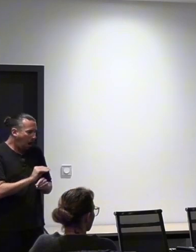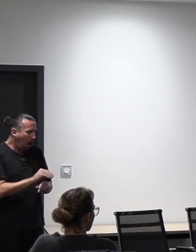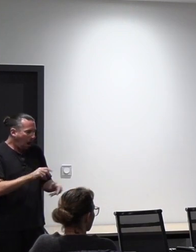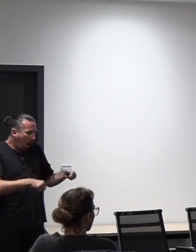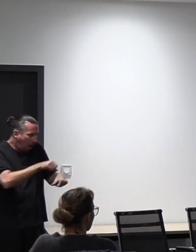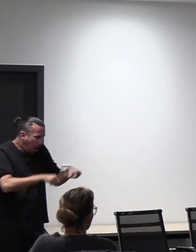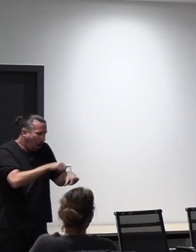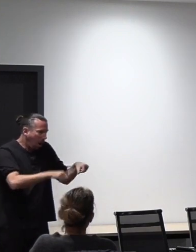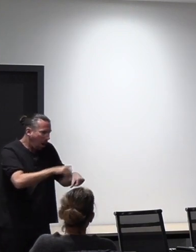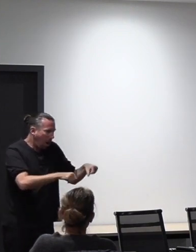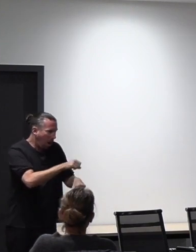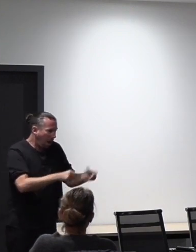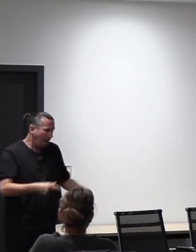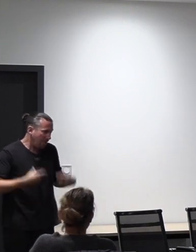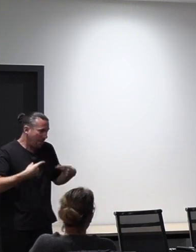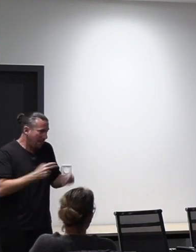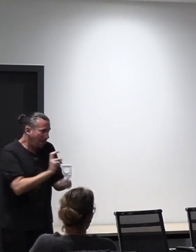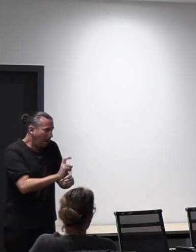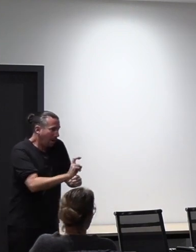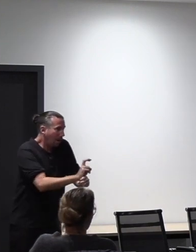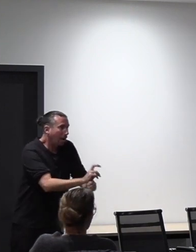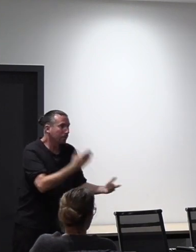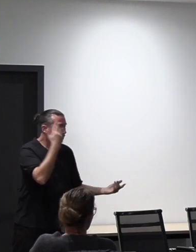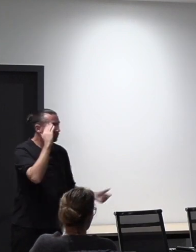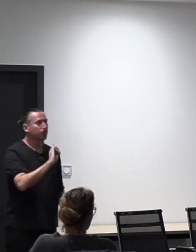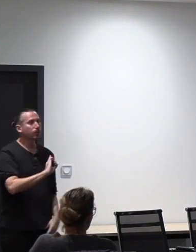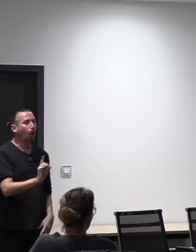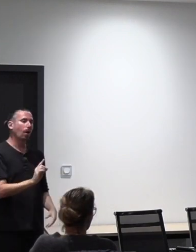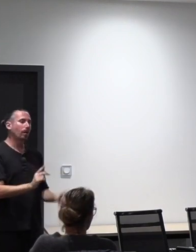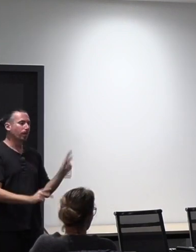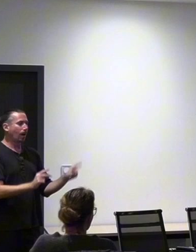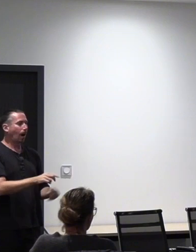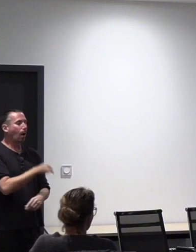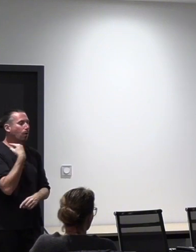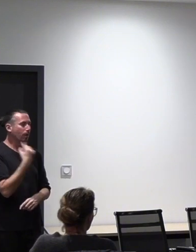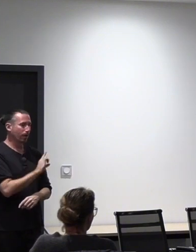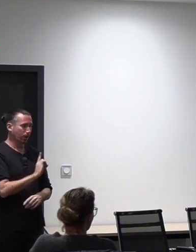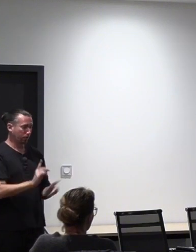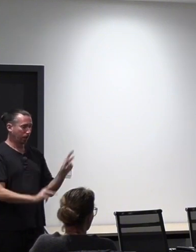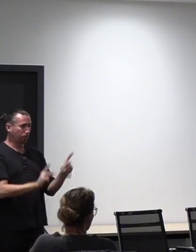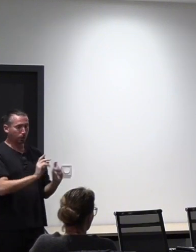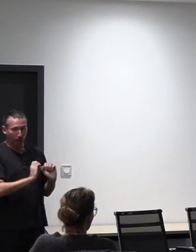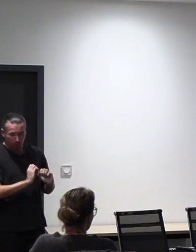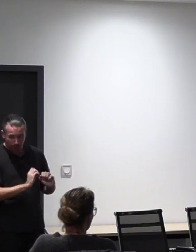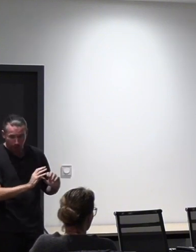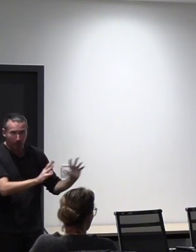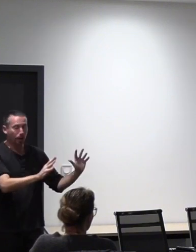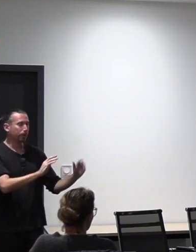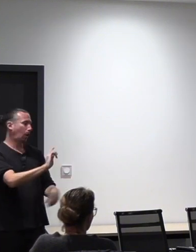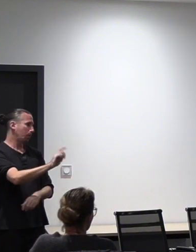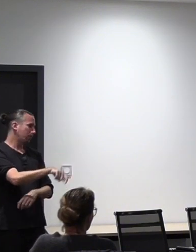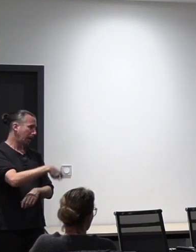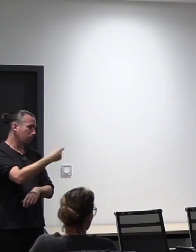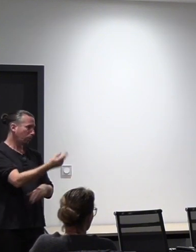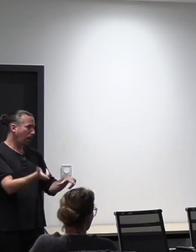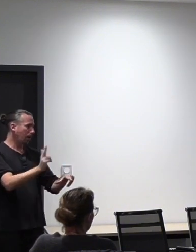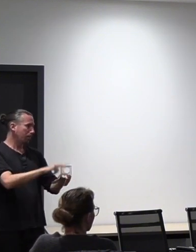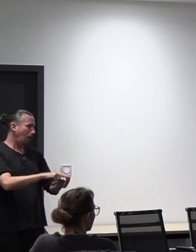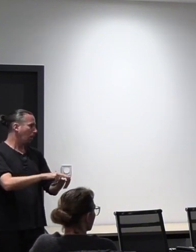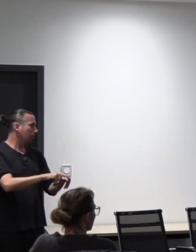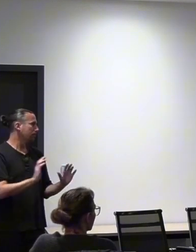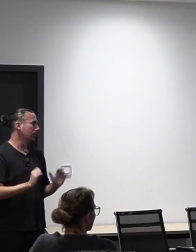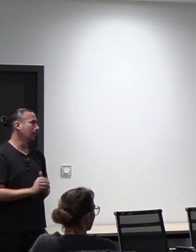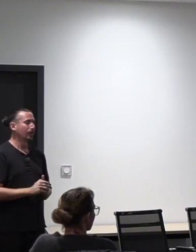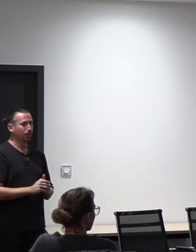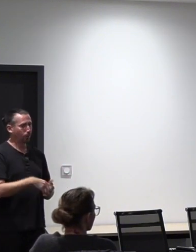si ça ne vaut pas la peine et tout, et qu'on va certainement pas le tuer, mais peut-être le laisser mourir naturellement, c'est un autre débat. Ça ne veut pas dire qu'on va,